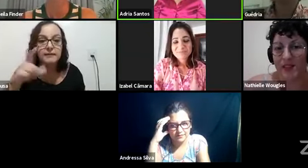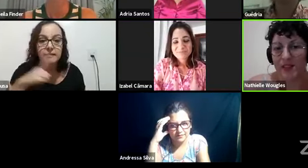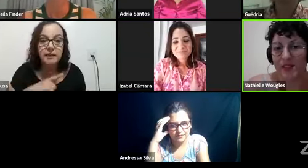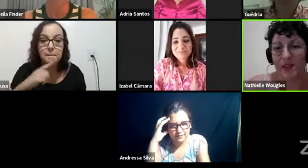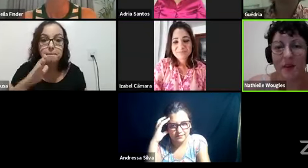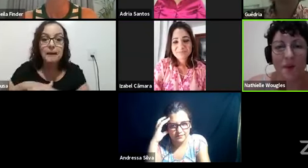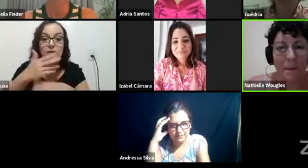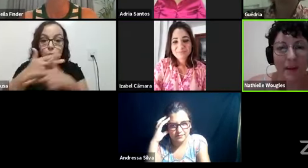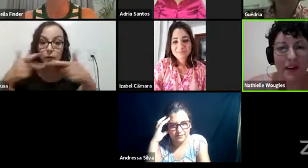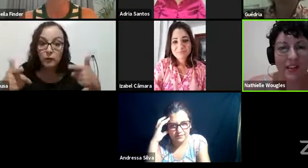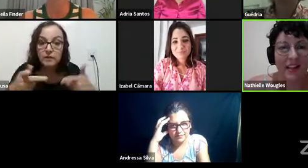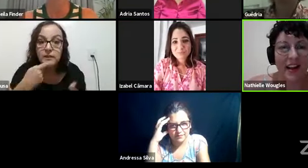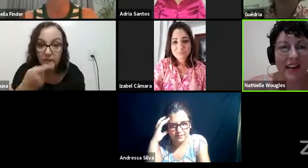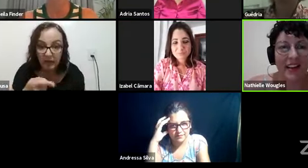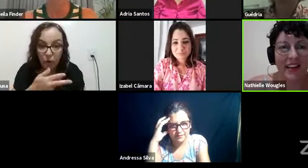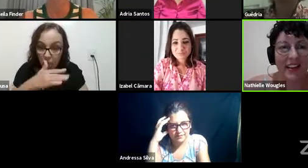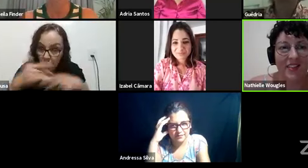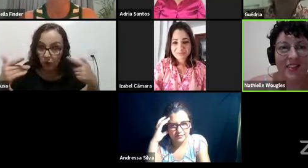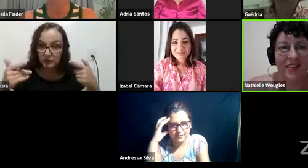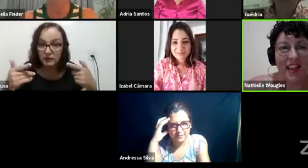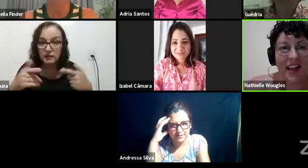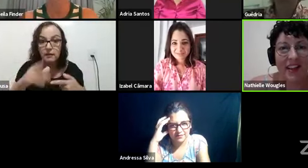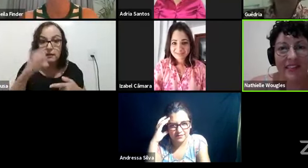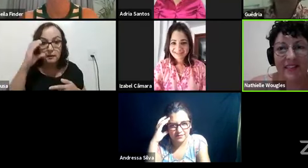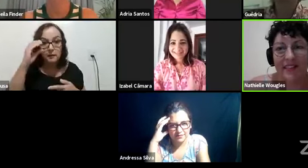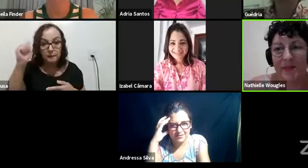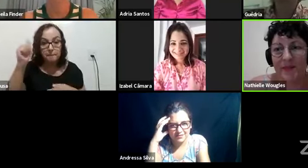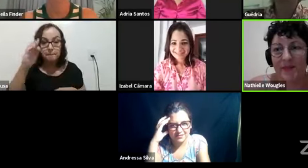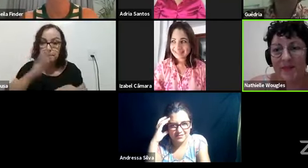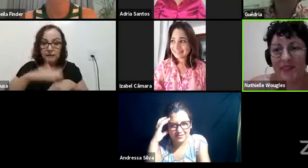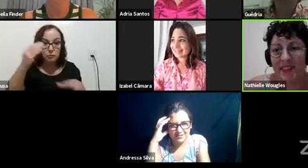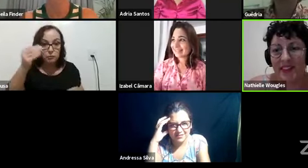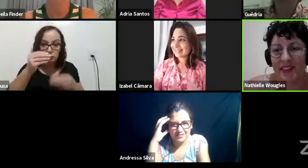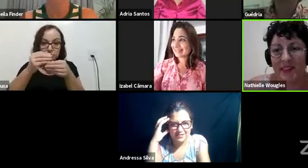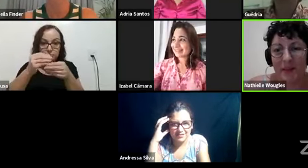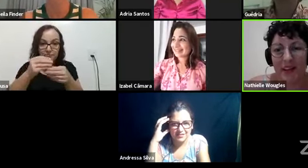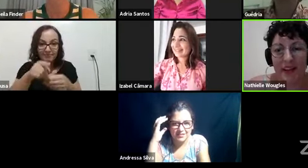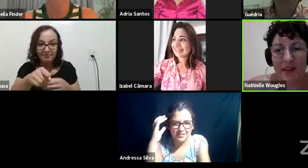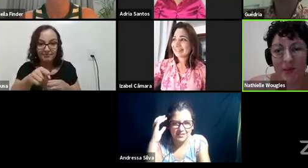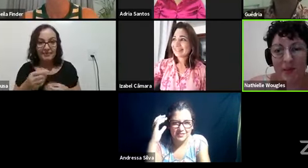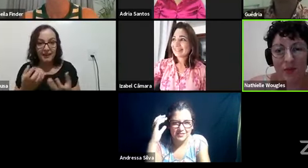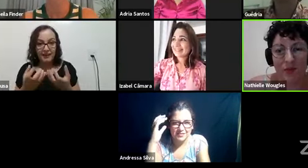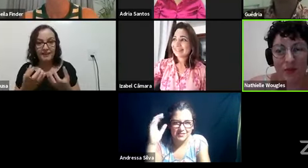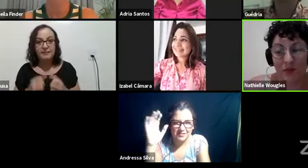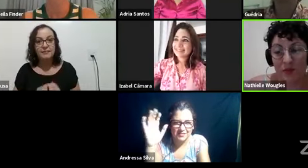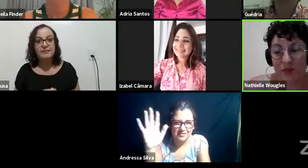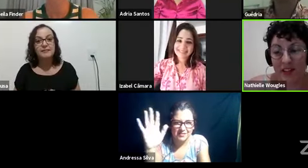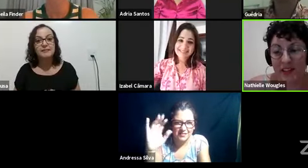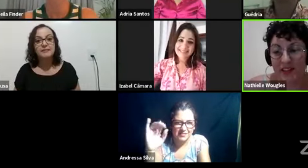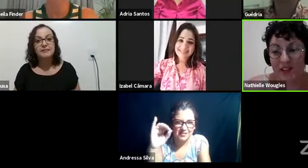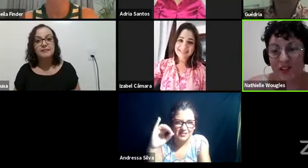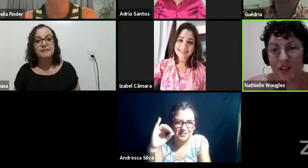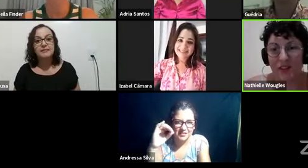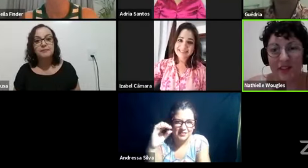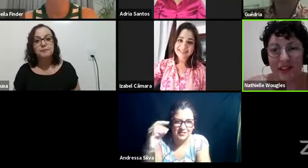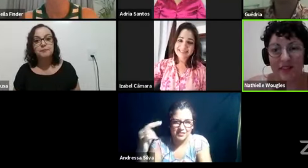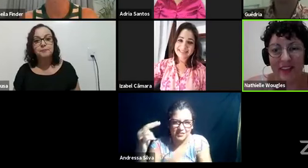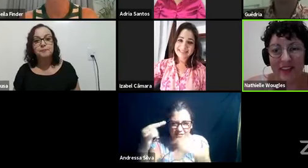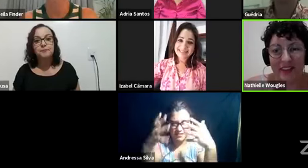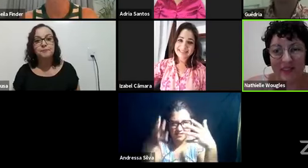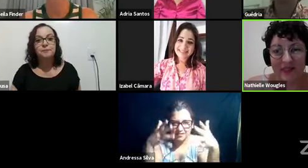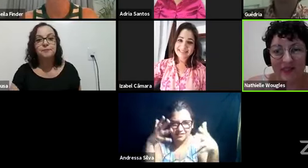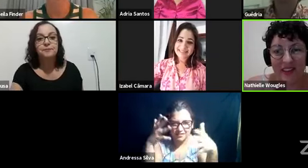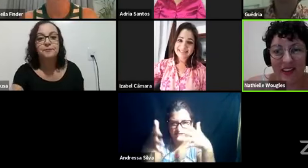Pessoal, se vocês puderem compartilhar aqui a nossa live. Obrigada mesmo por todo mundo que está assistindo, que